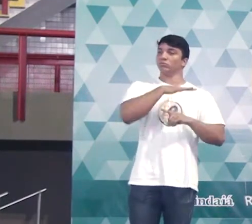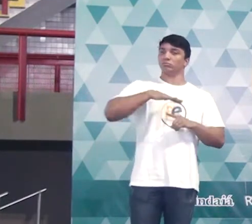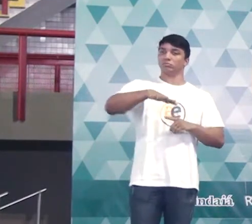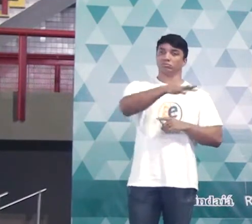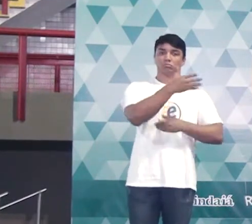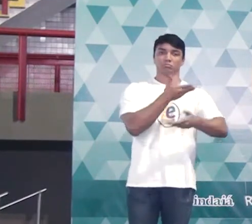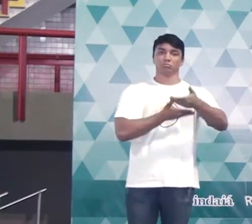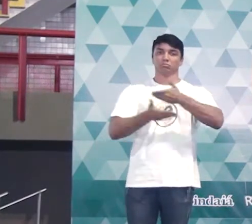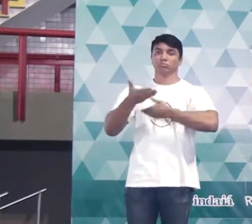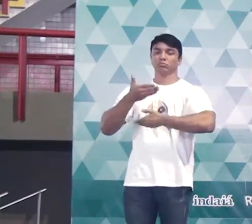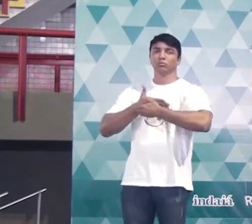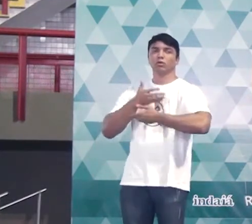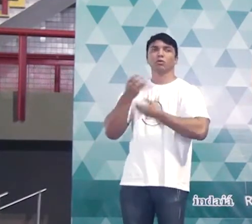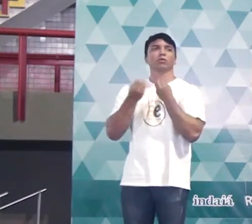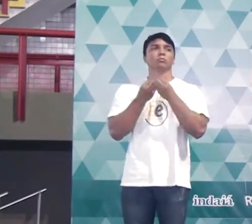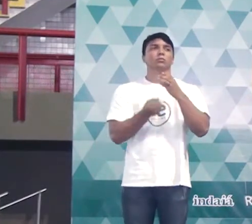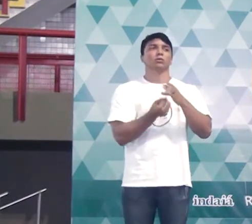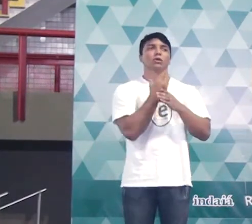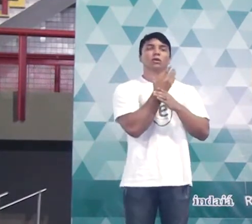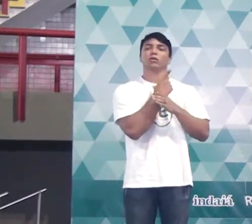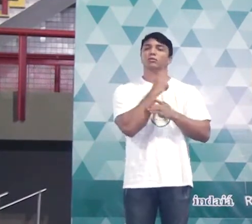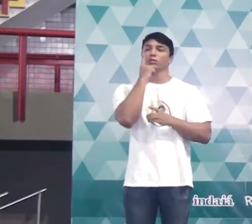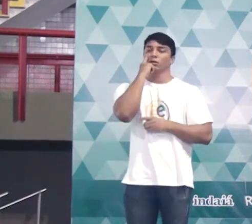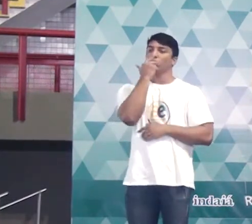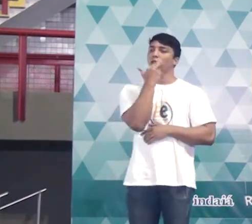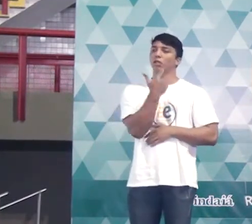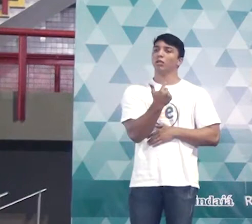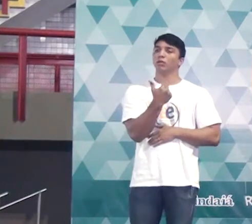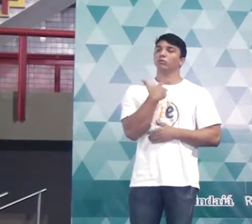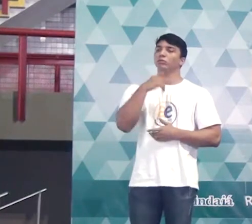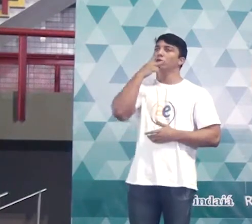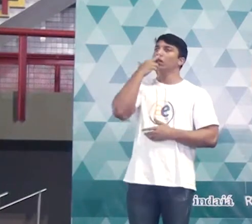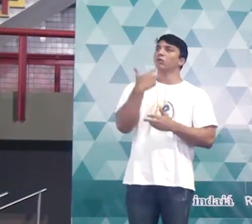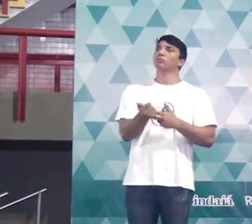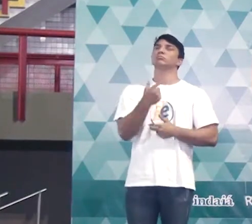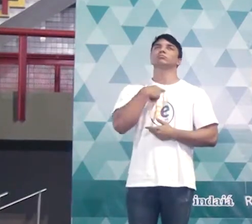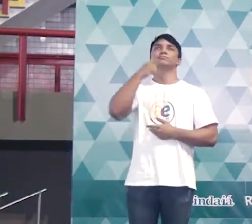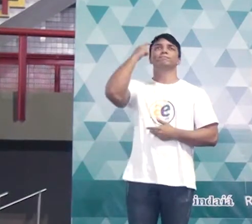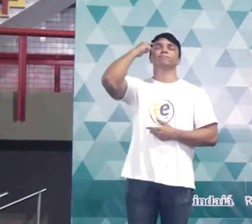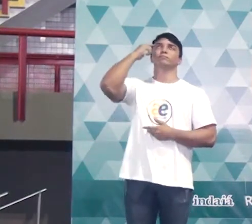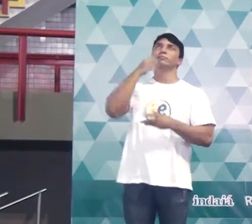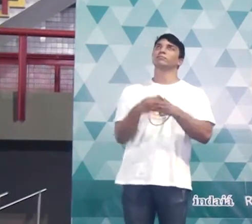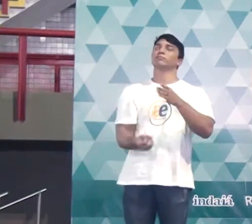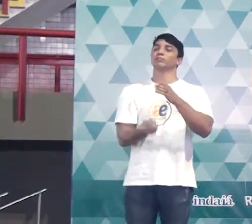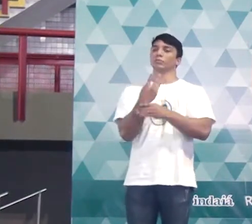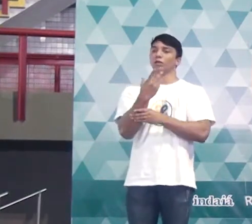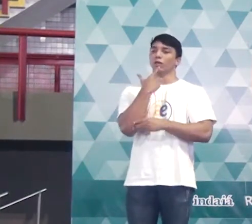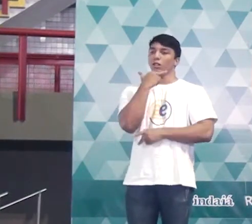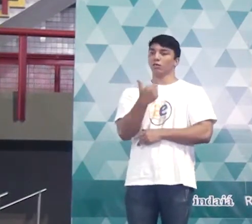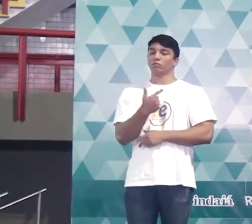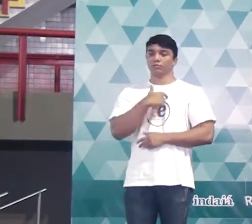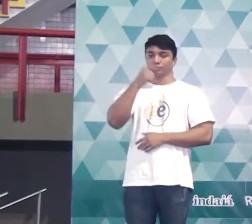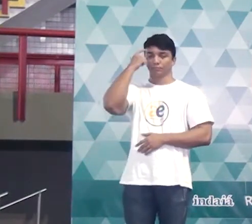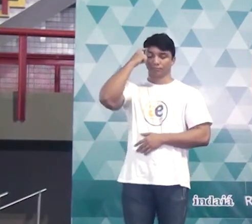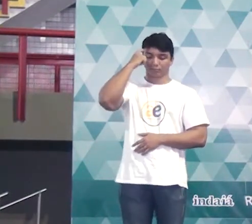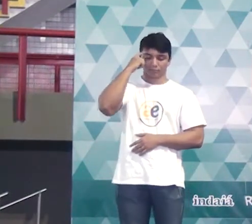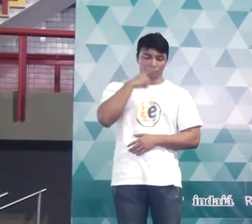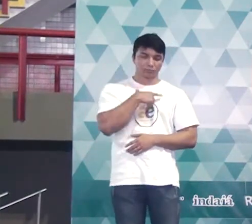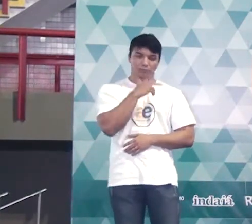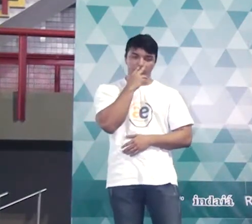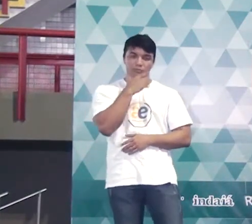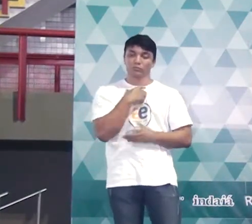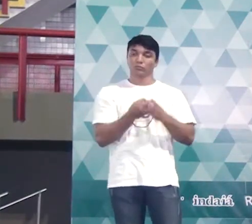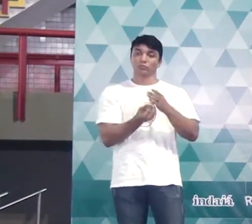socialização. Como nasce uma língua? Não sei. Vamos imaginar aqui uma situação de nascimento de uma língua, nascimento